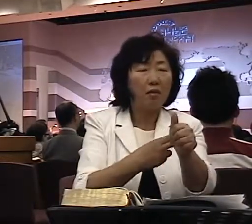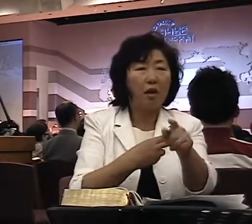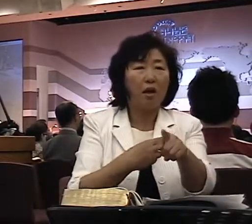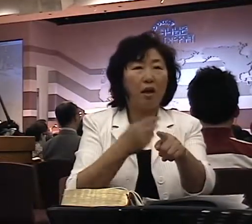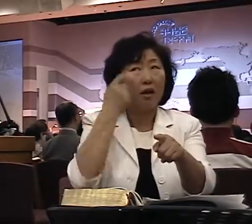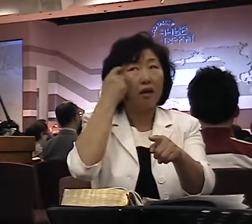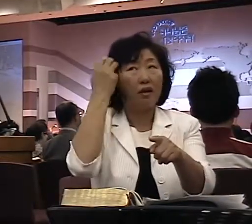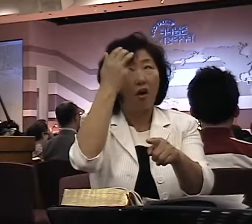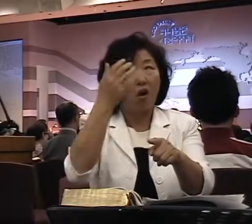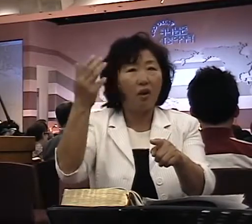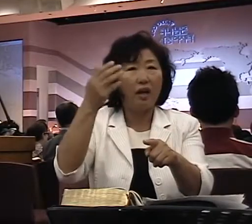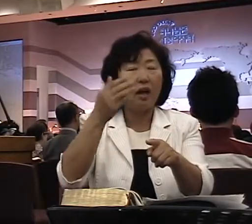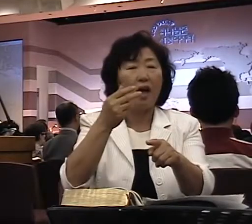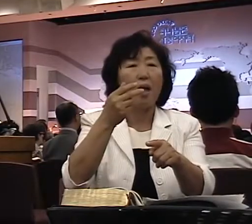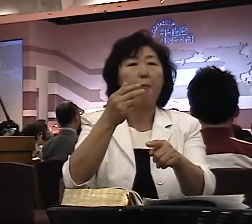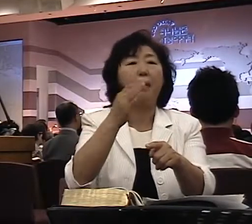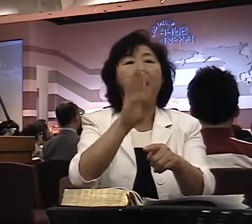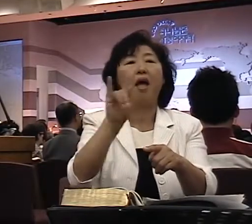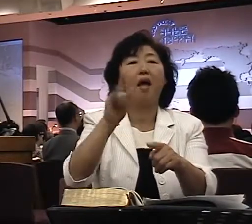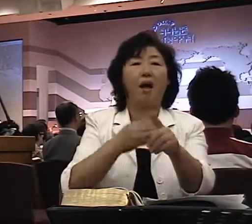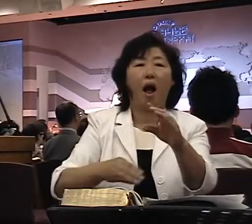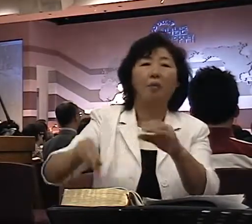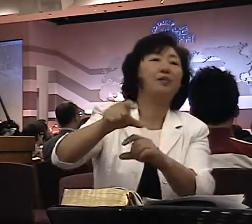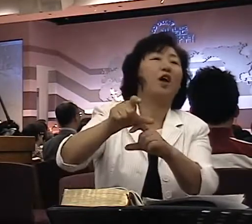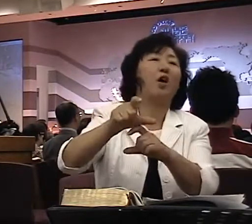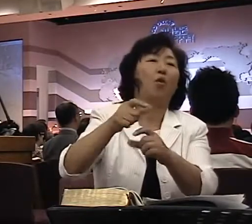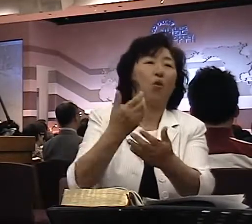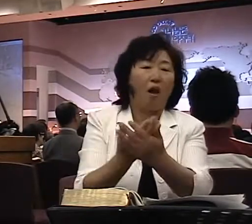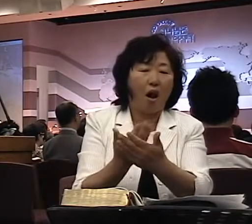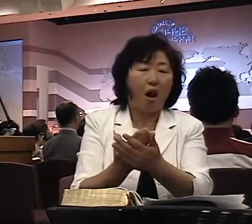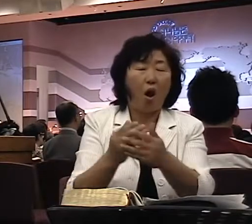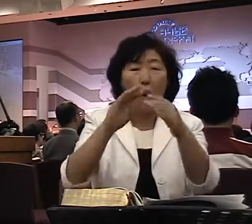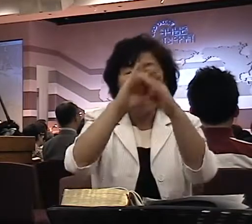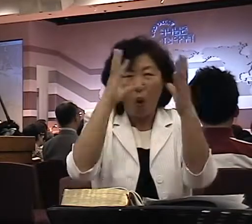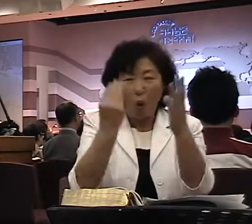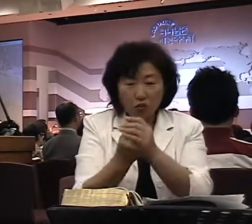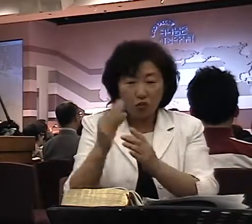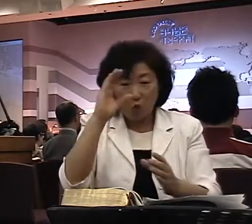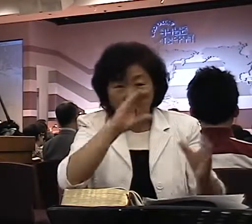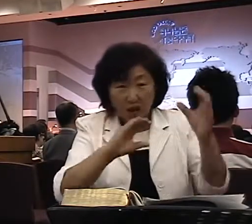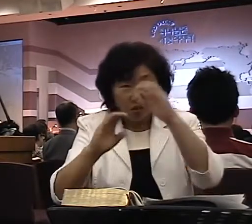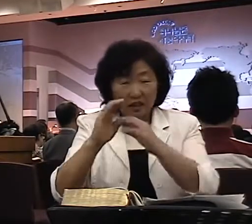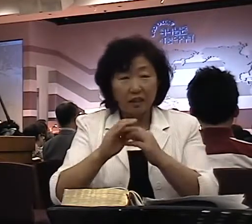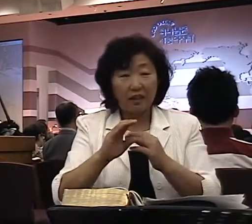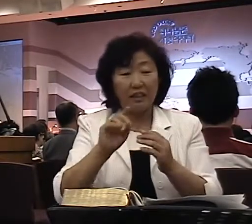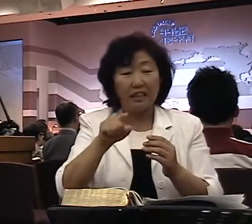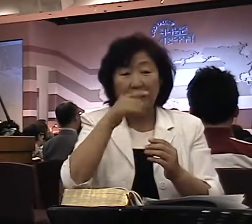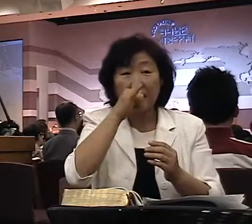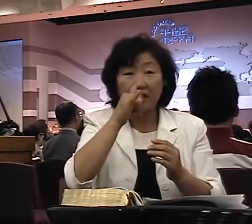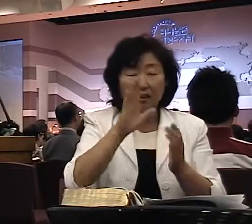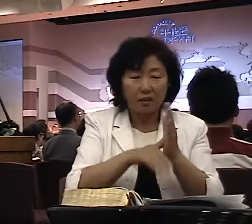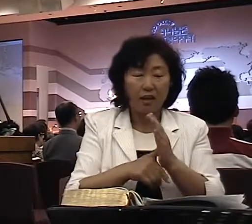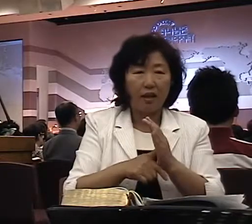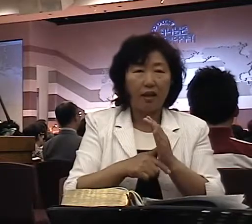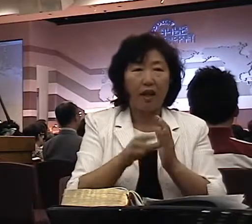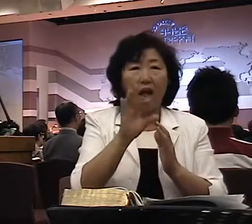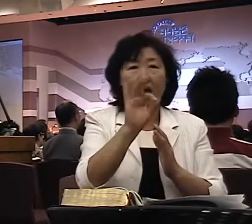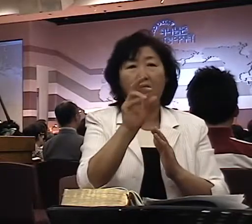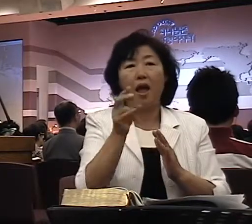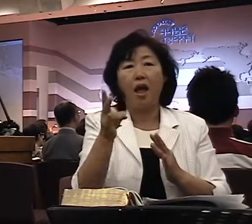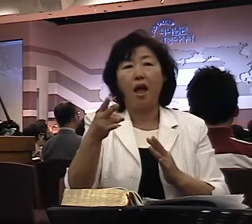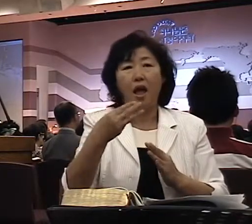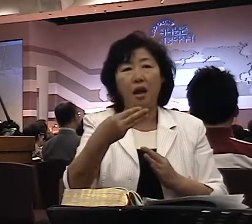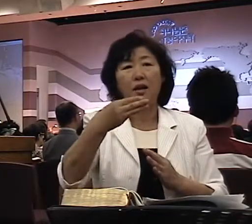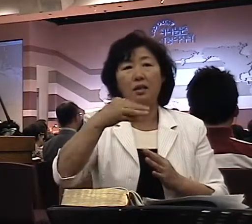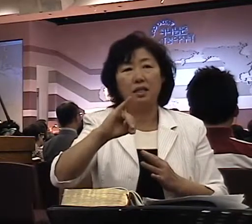영의 갑절을 저에게 주십시오. 모든 것을 구할 수 있을 때 엘리사가 영적인 것을 구하더라고요.